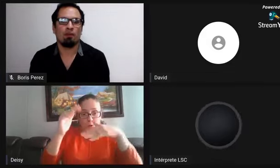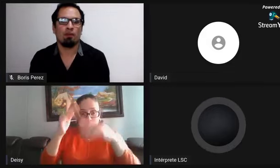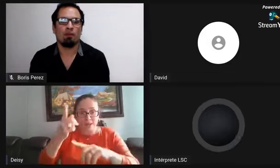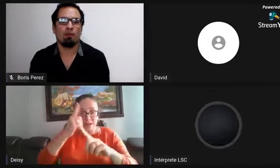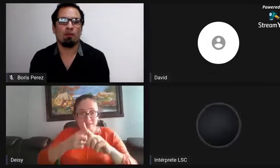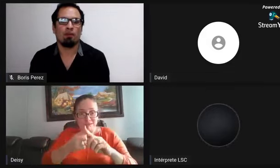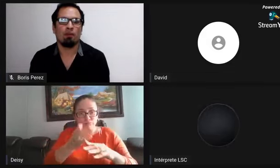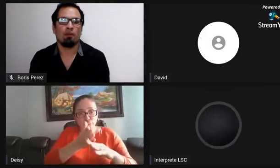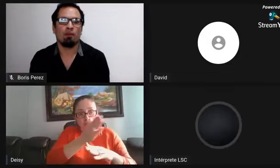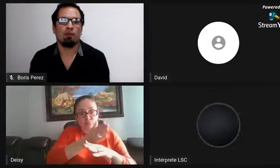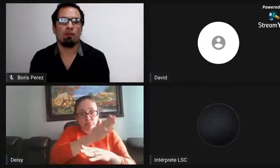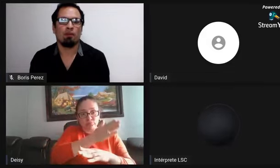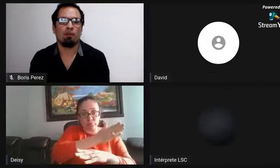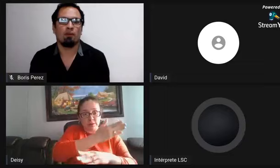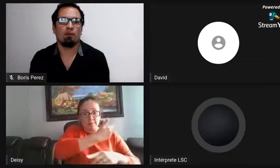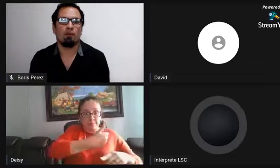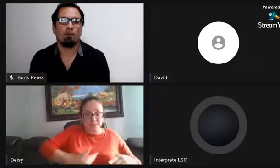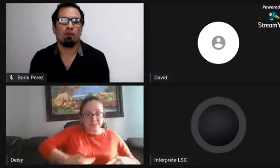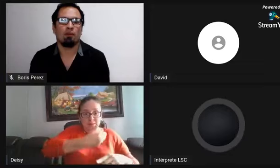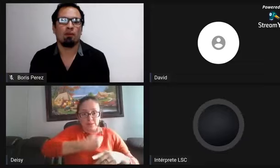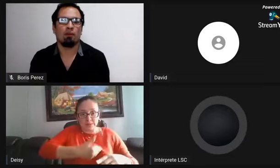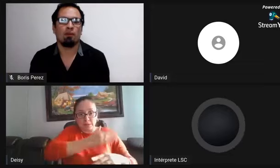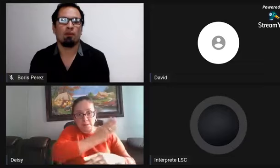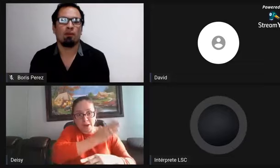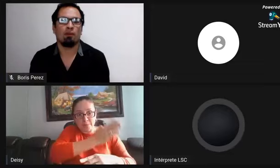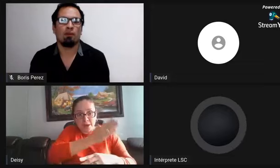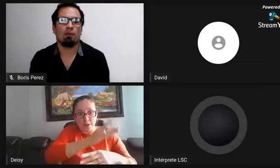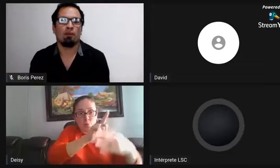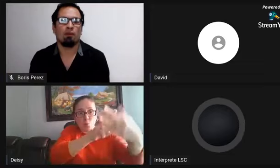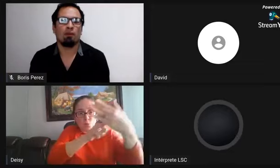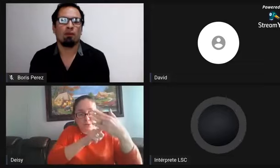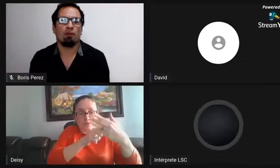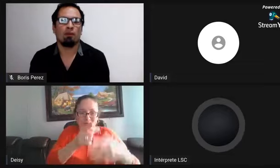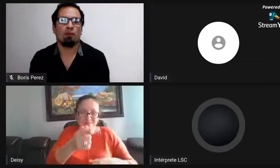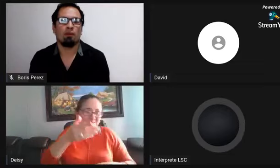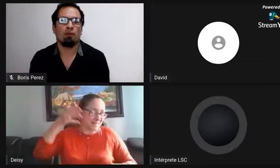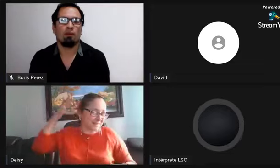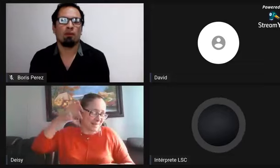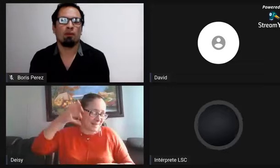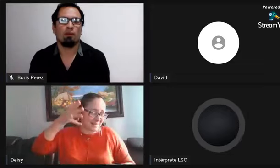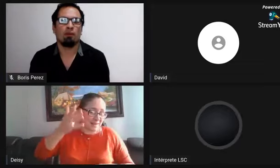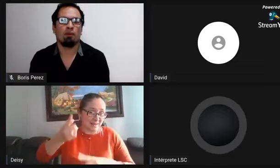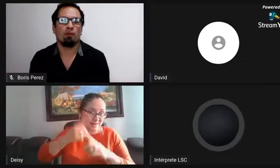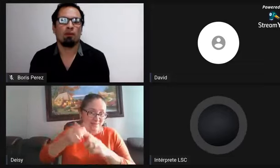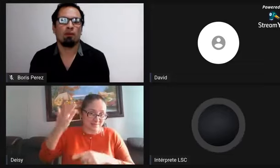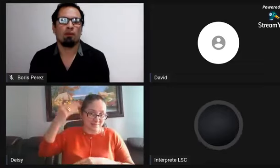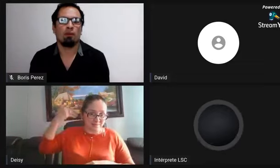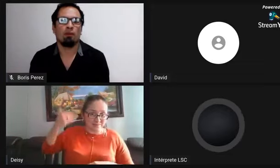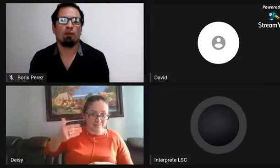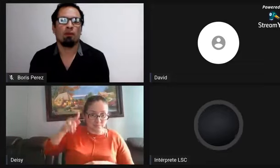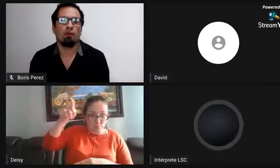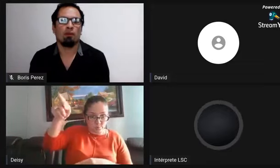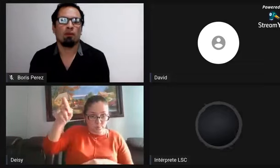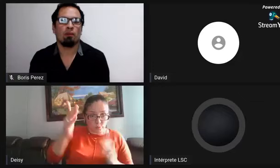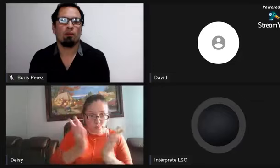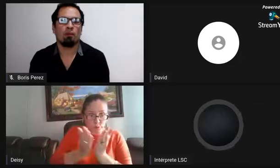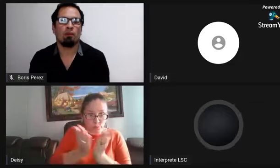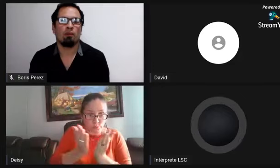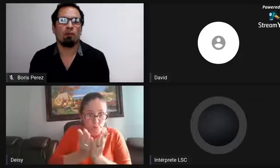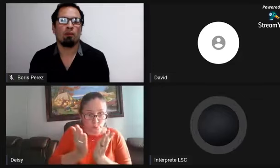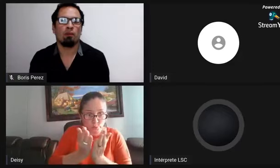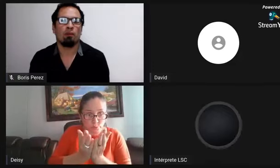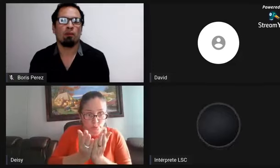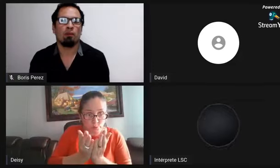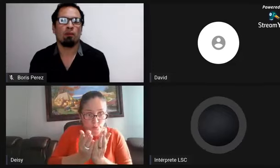muy antiguo, ¿sí? Porque también vemos que muchos expresidentes hicieron parte de ese colegio. Santander